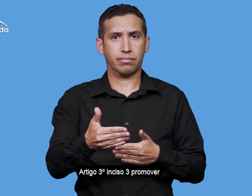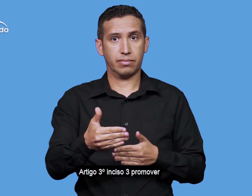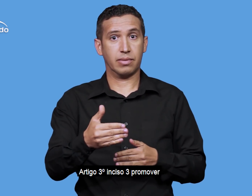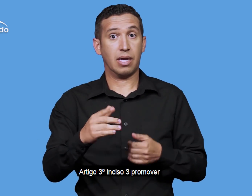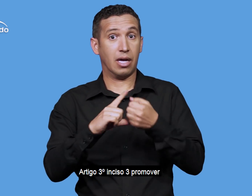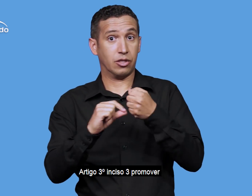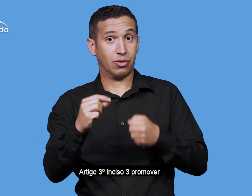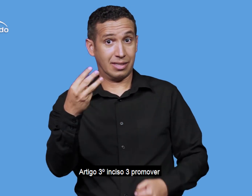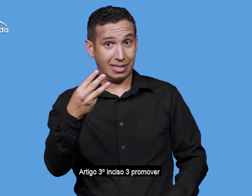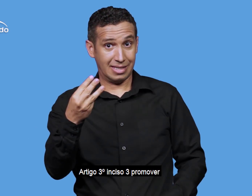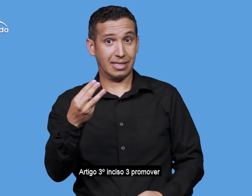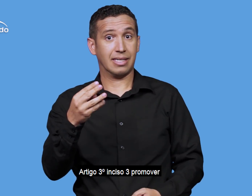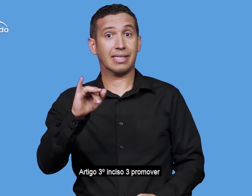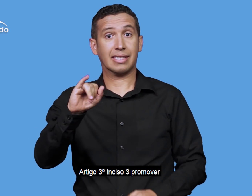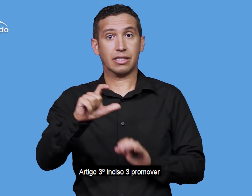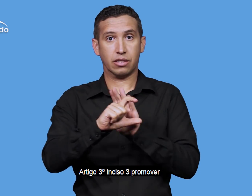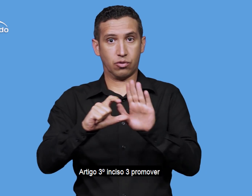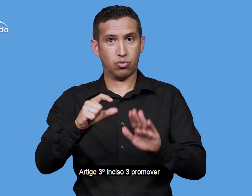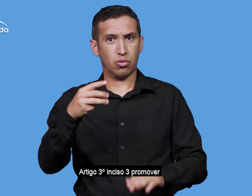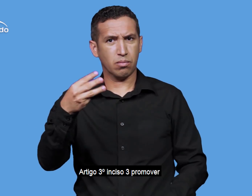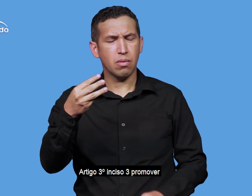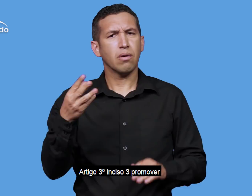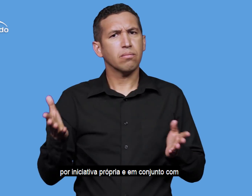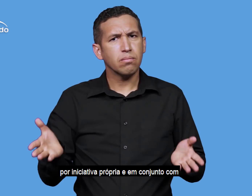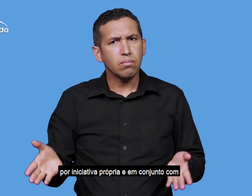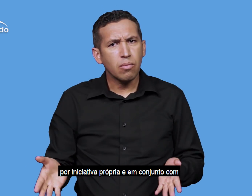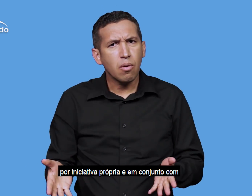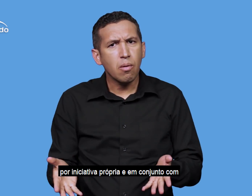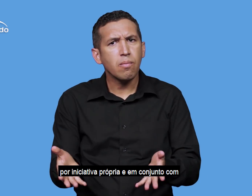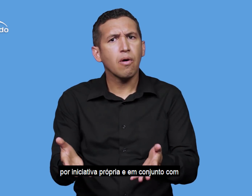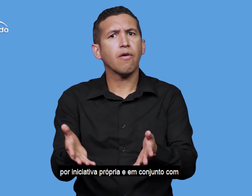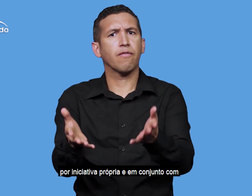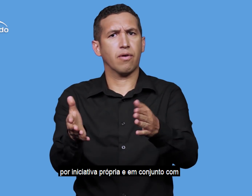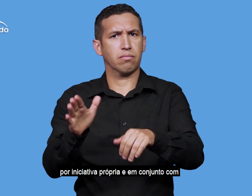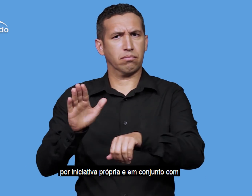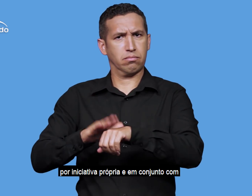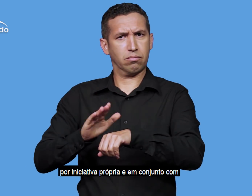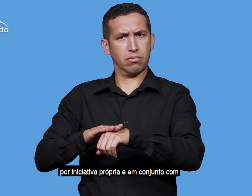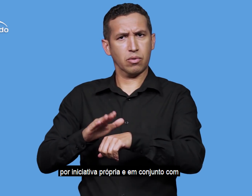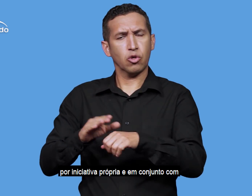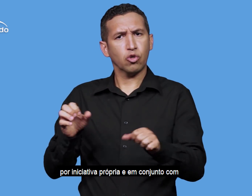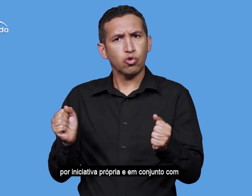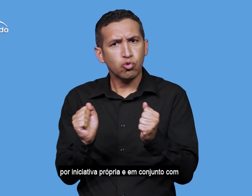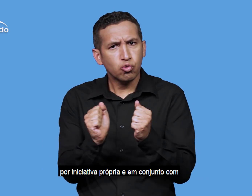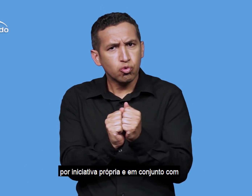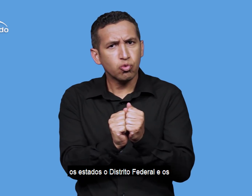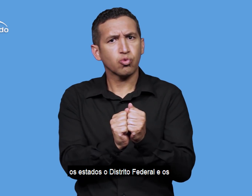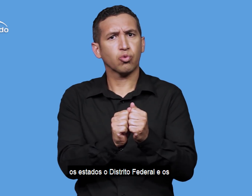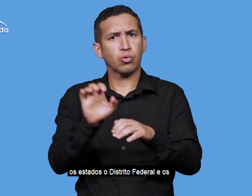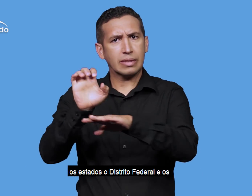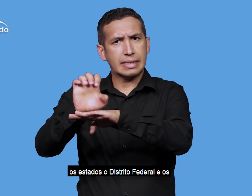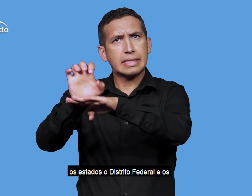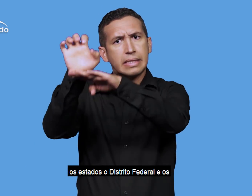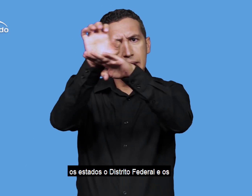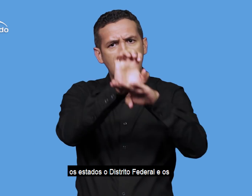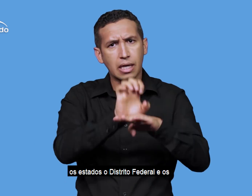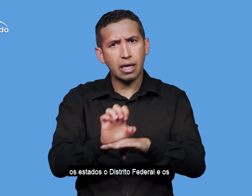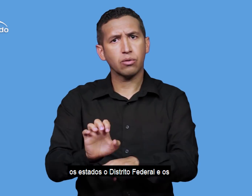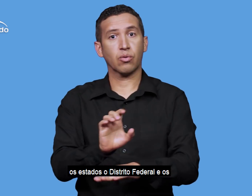3º inciso 3 promover por iniciativa própria e em conjunto com os estados o distrito federal